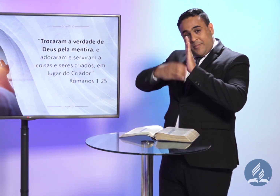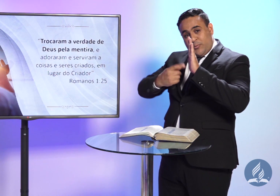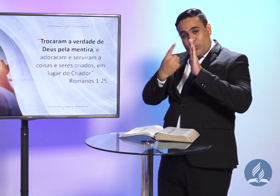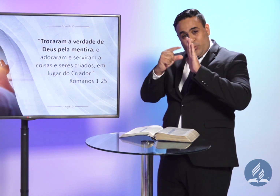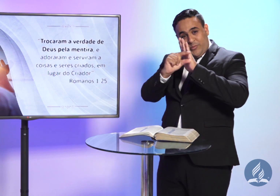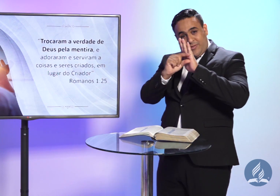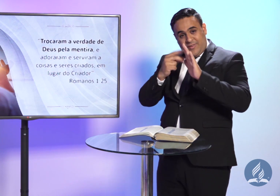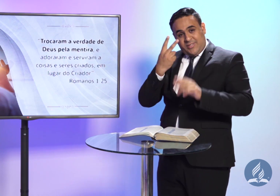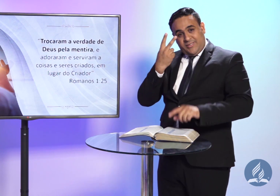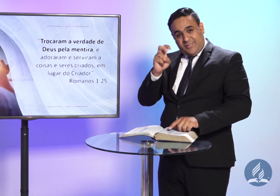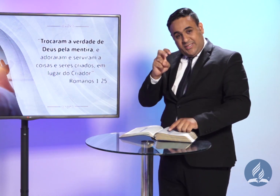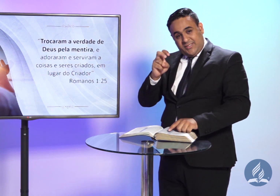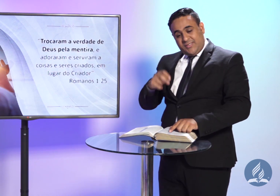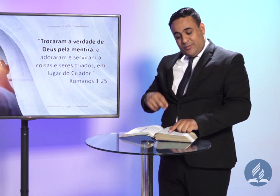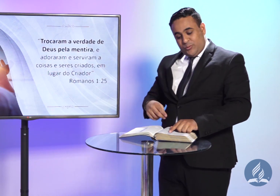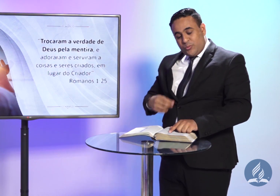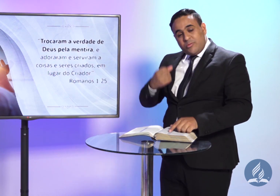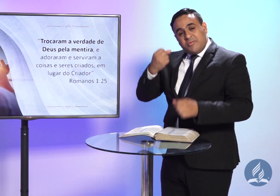Romanos capítulo 1, verso 25.